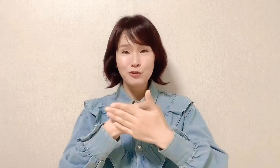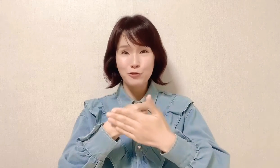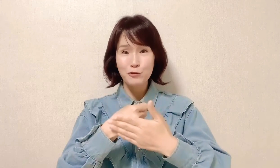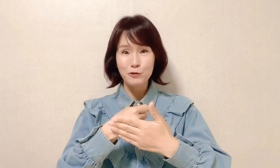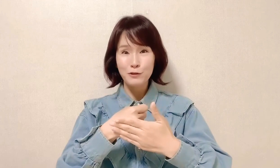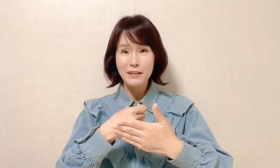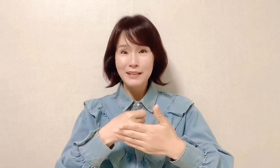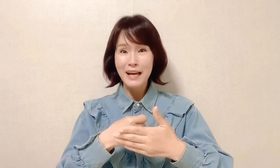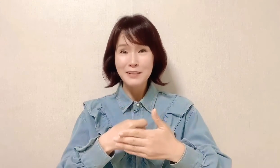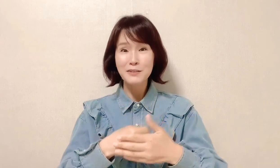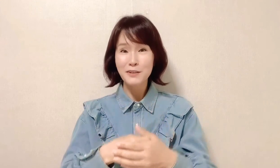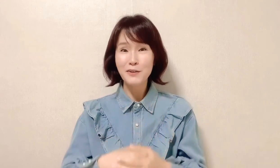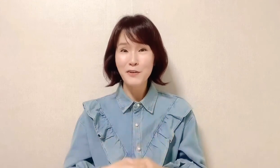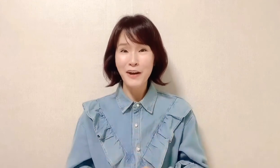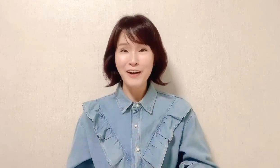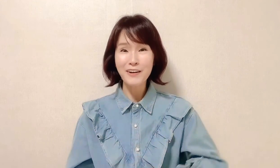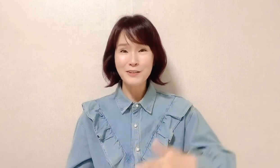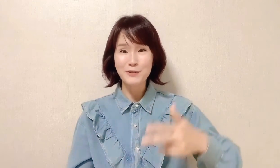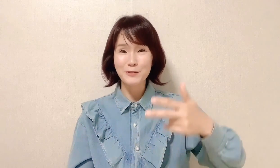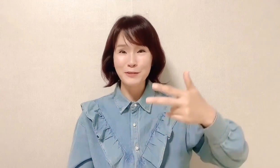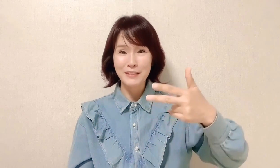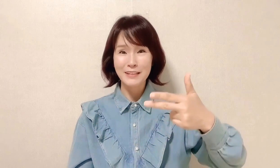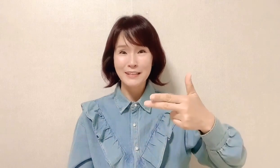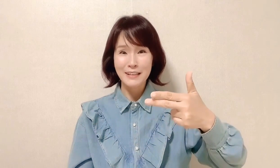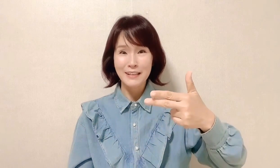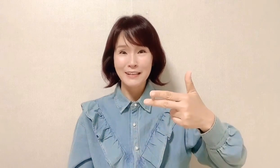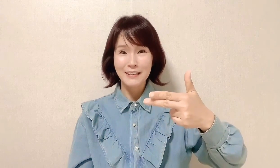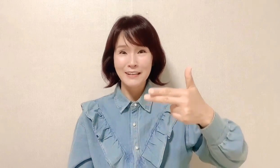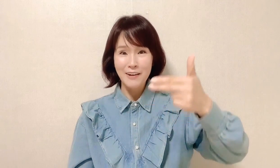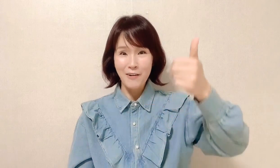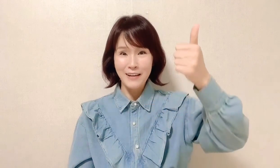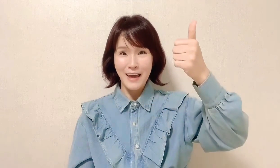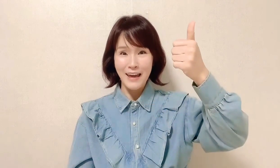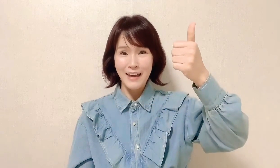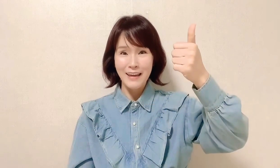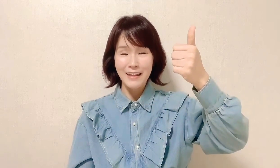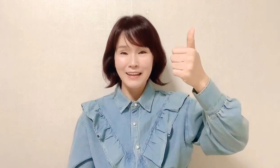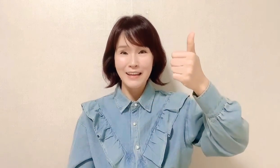주 가르쳐 드렸던 거예요. 주. 이렇게